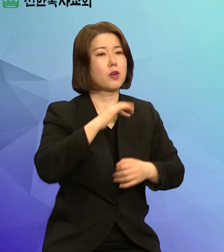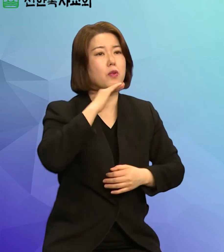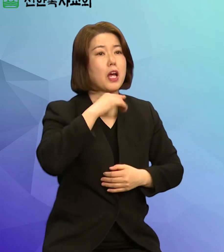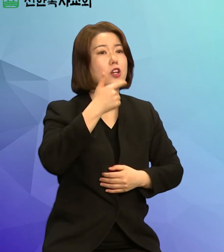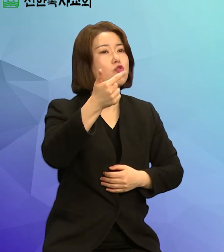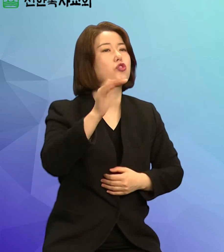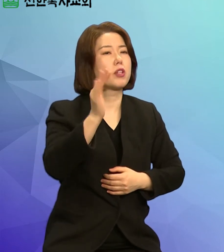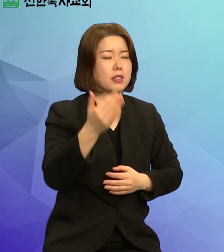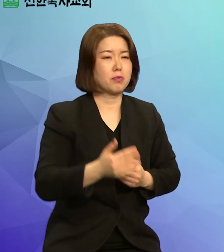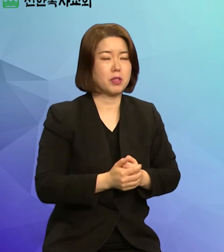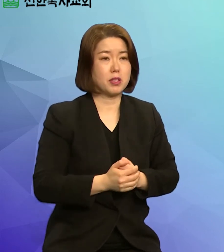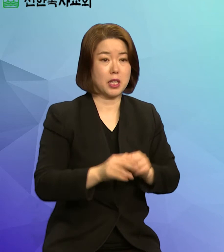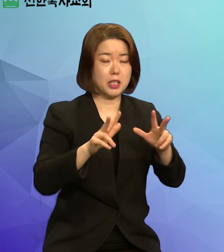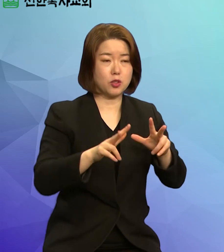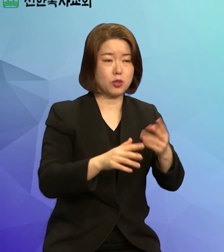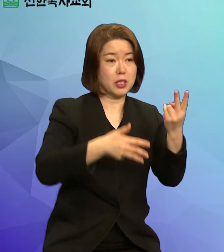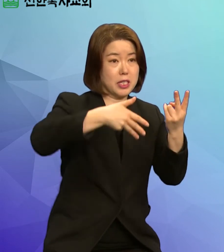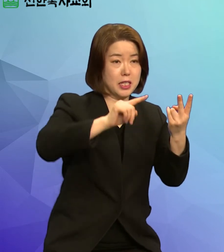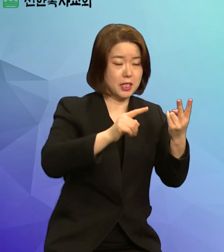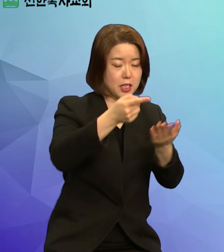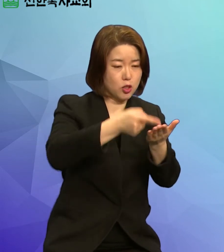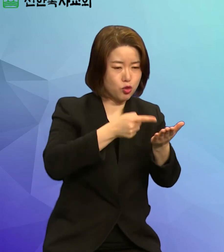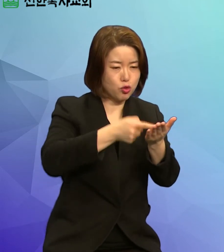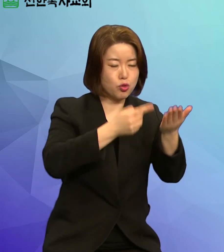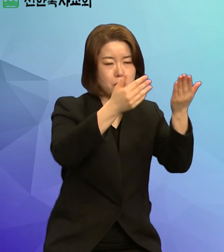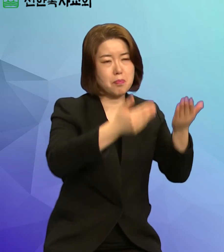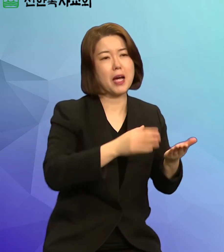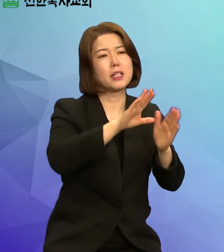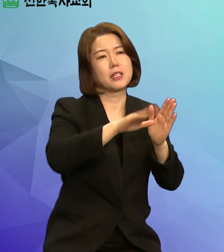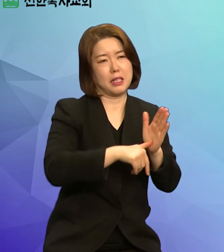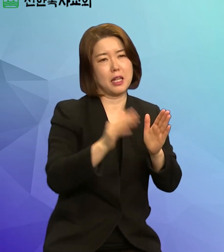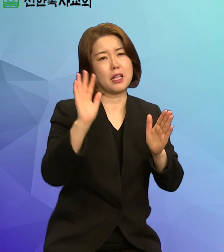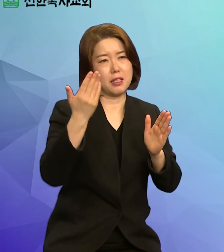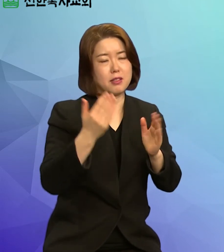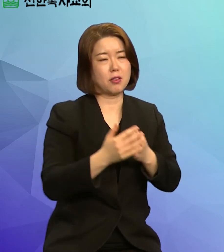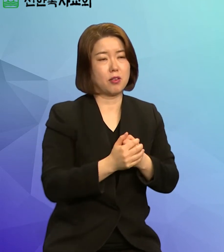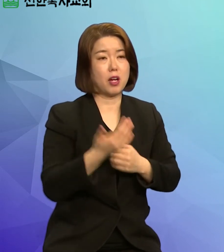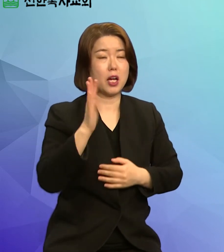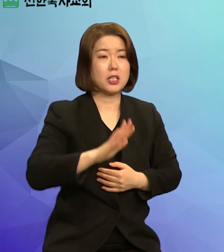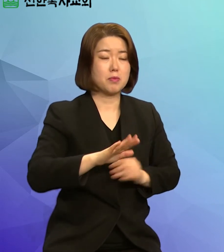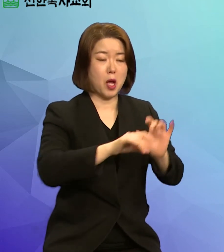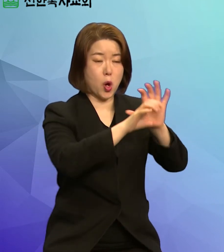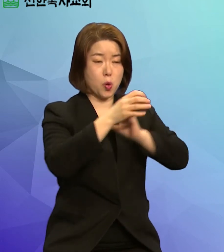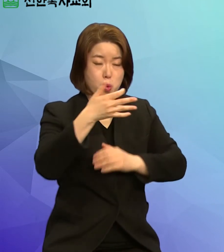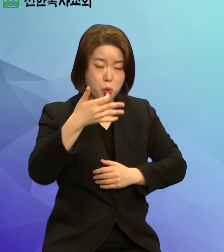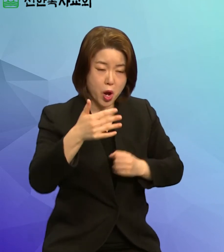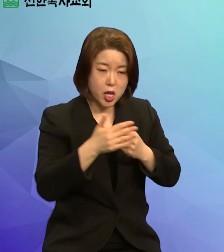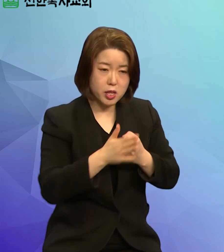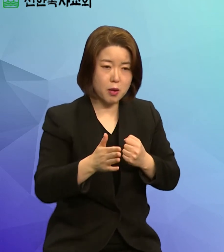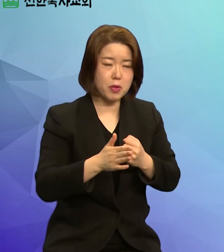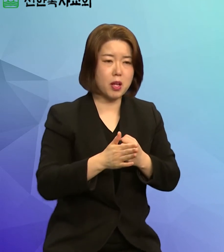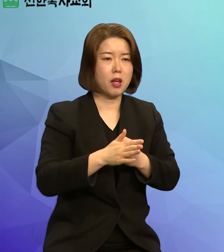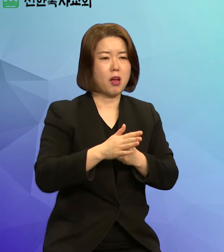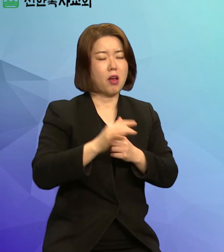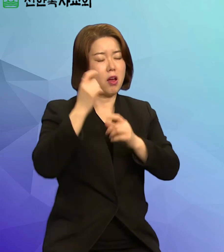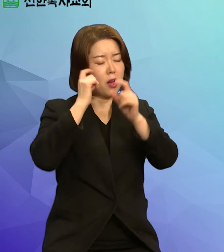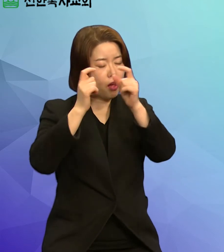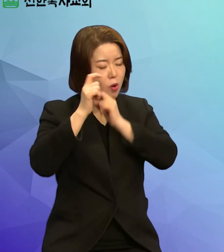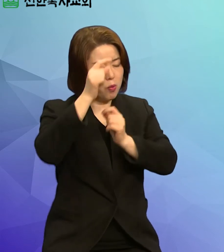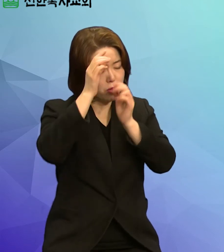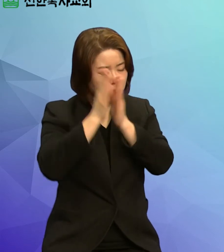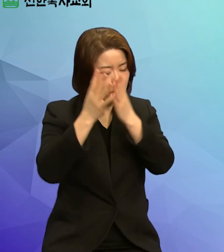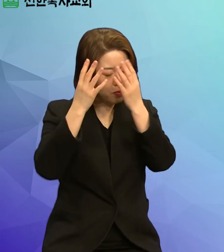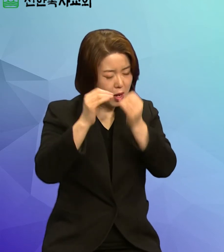6세입니다. 지금 2차 수술 받을 때입니다. 그러나 코로나 때문에 고민도 기도도 많이 했습니다.